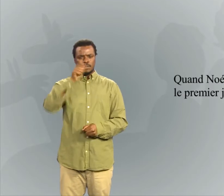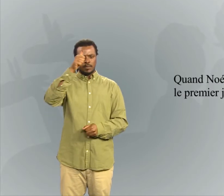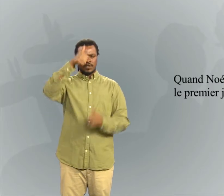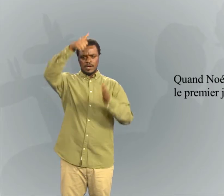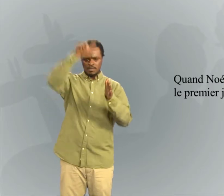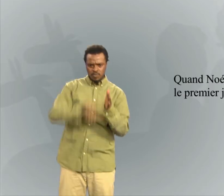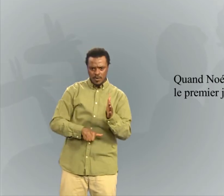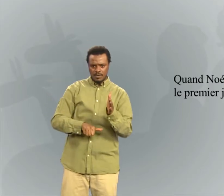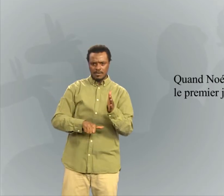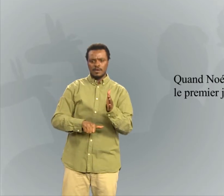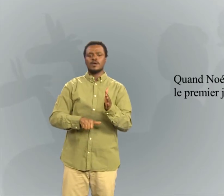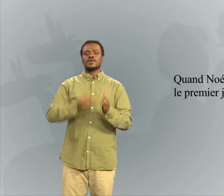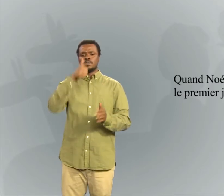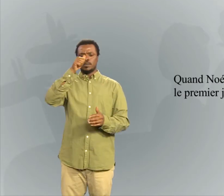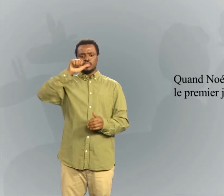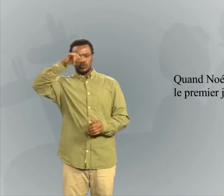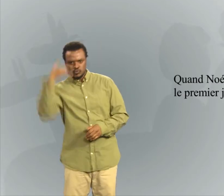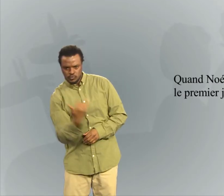le premier jour du premier mois,